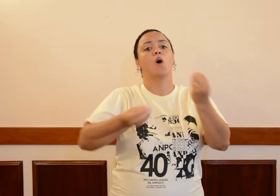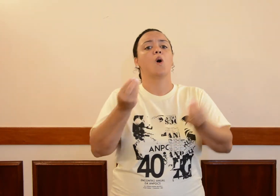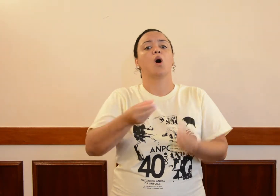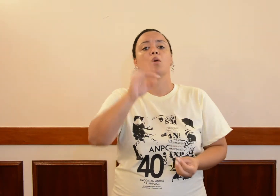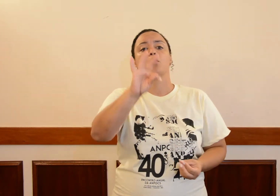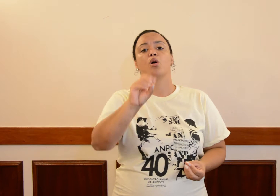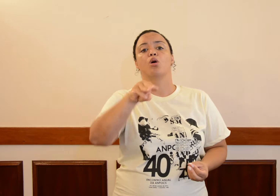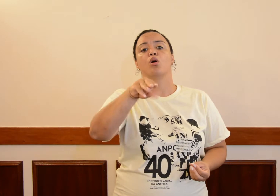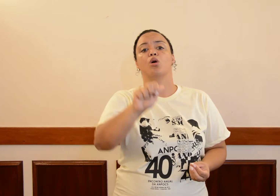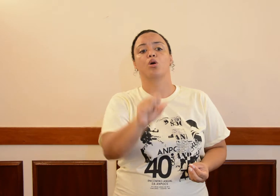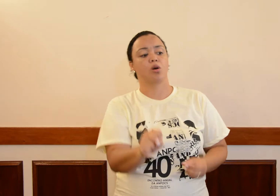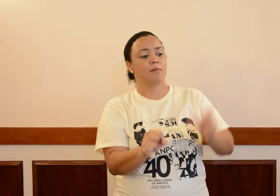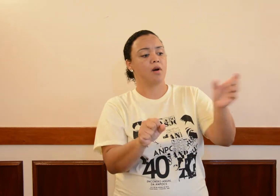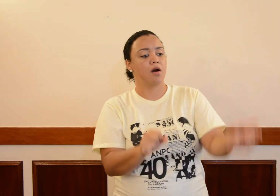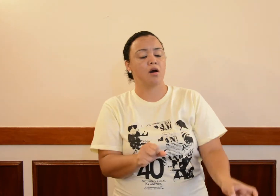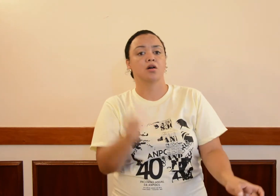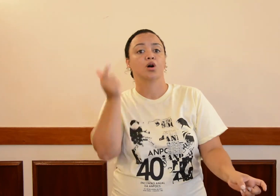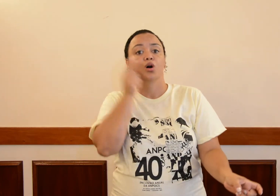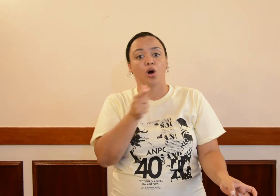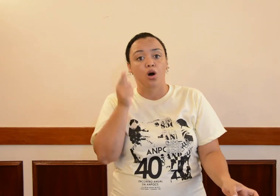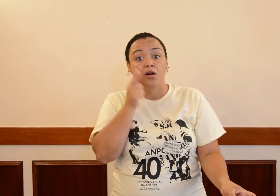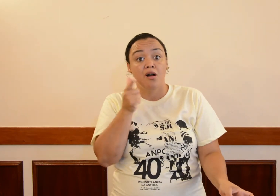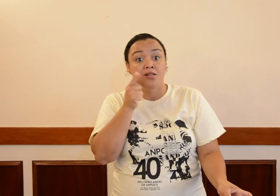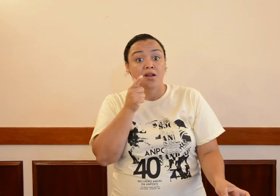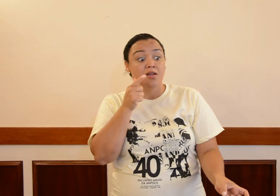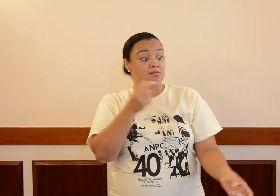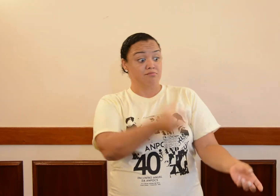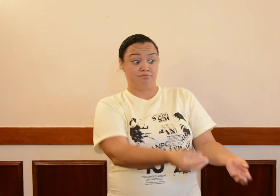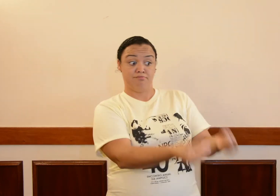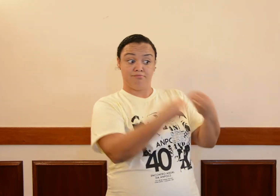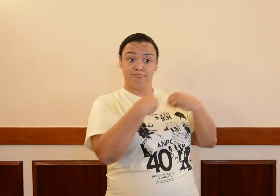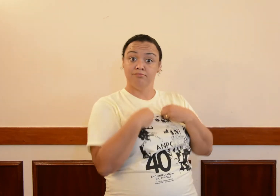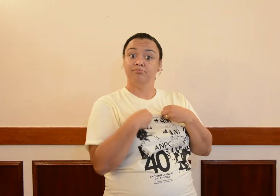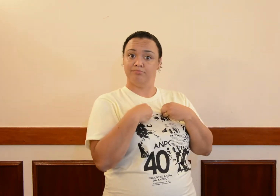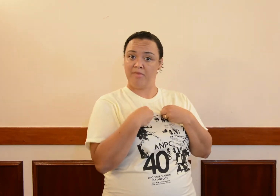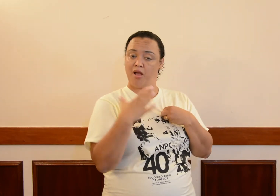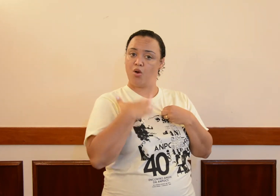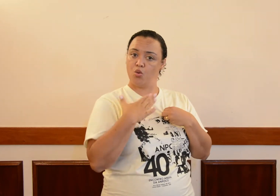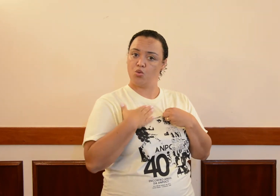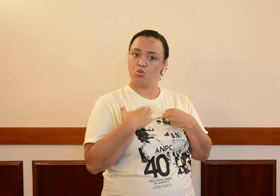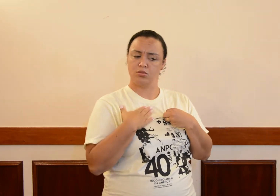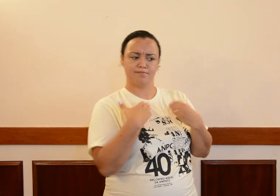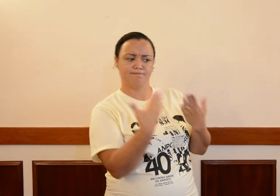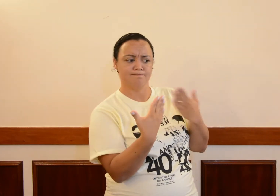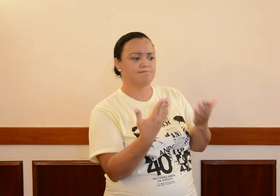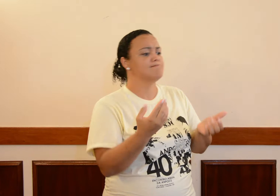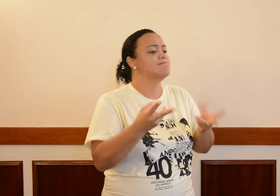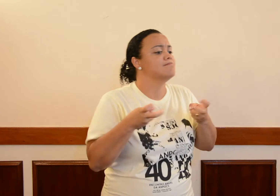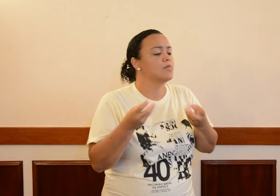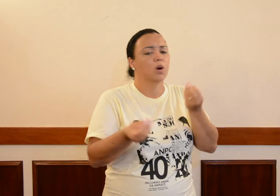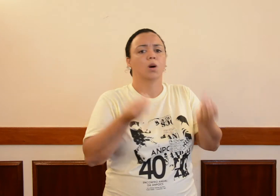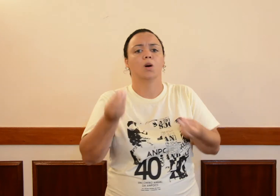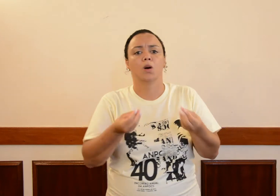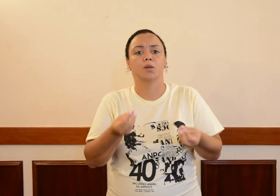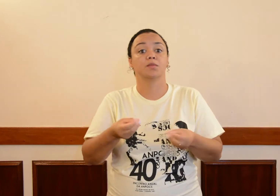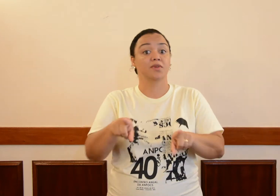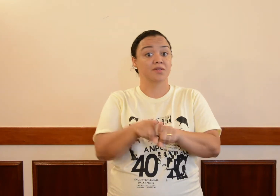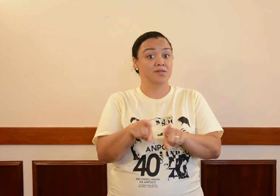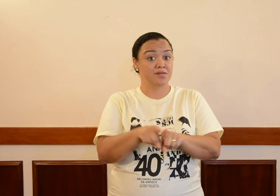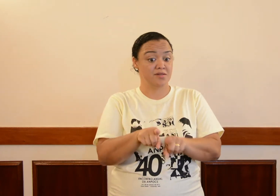as categorias diagnósticas a ele atribuídas e como é capaz de agir sobre elas e a partir delas na